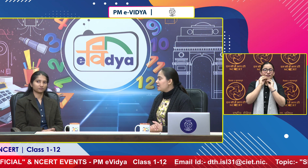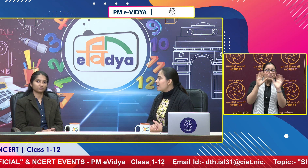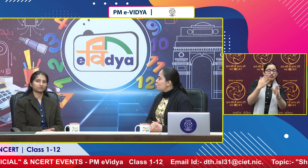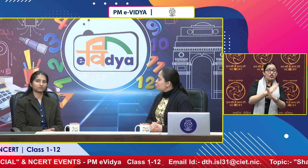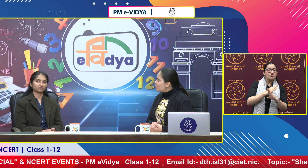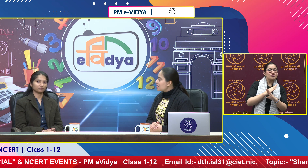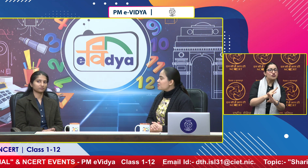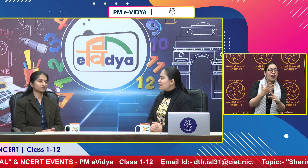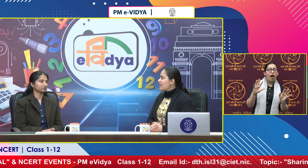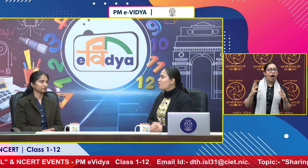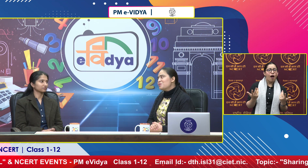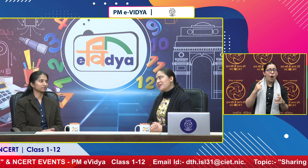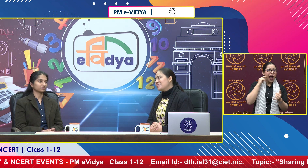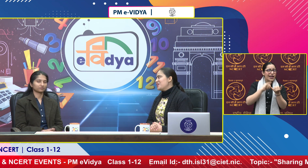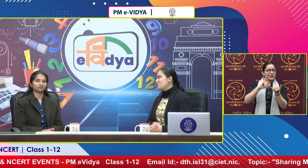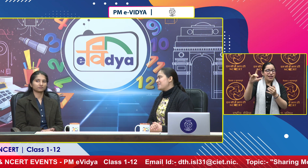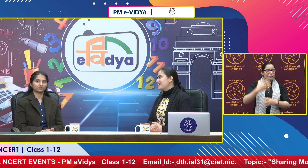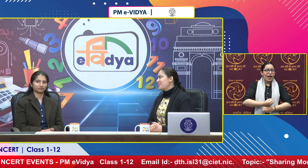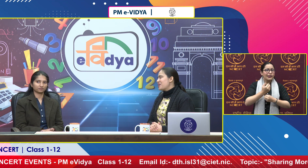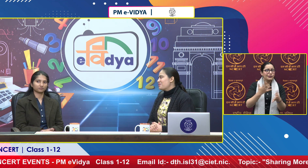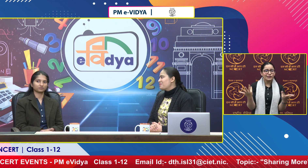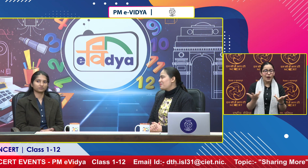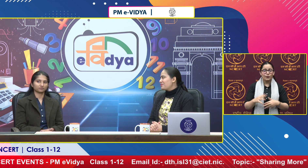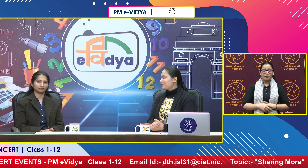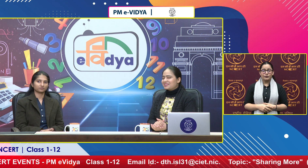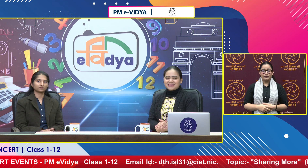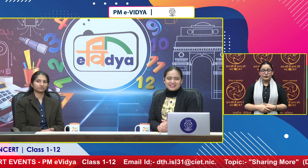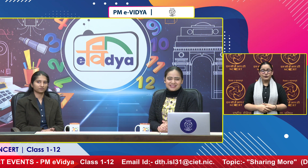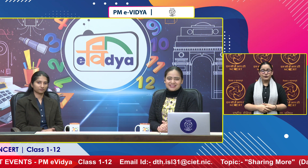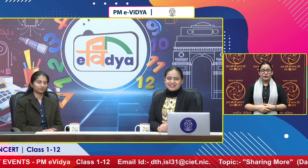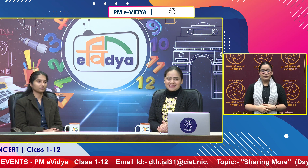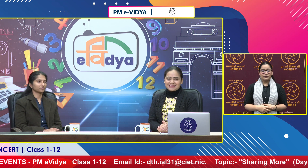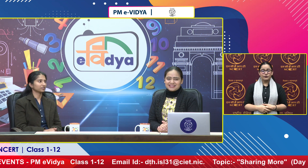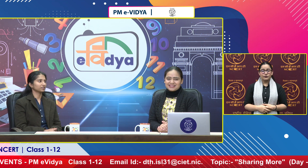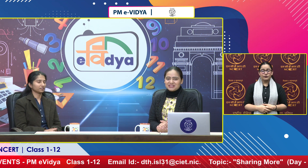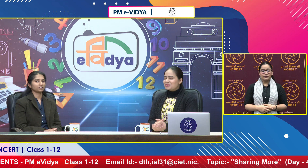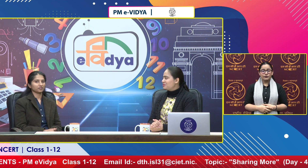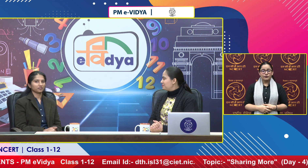शेयर करनी है, तो उसे हम साइन लैंग्वेज में कैसे एक्सप्रेस करते हैं?